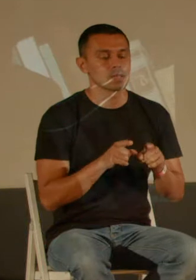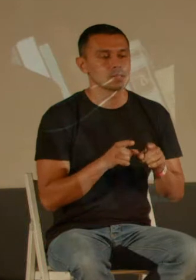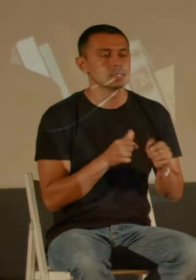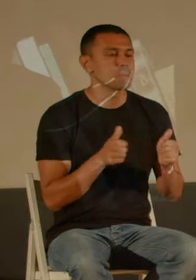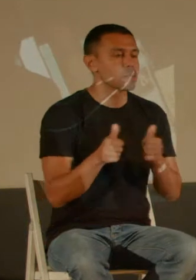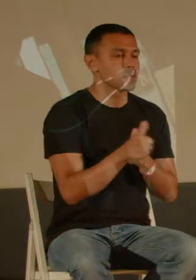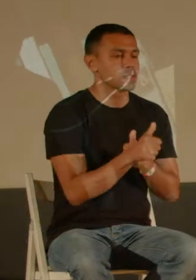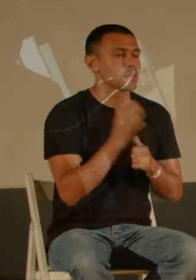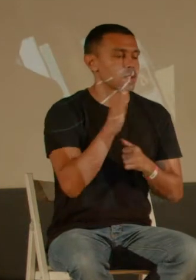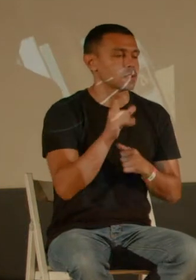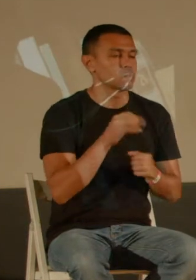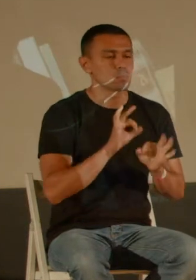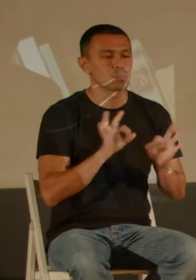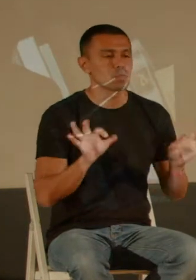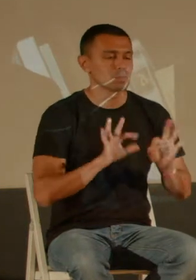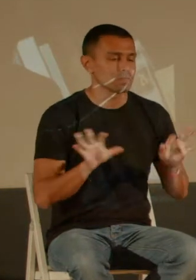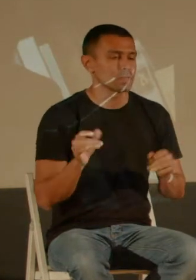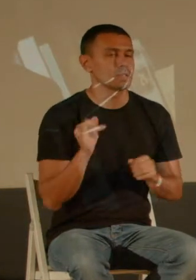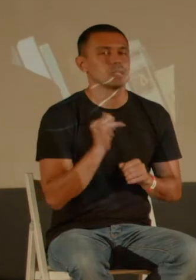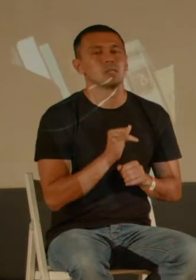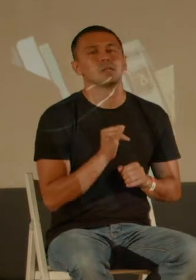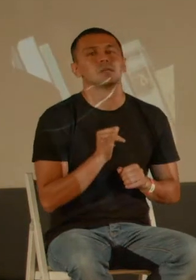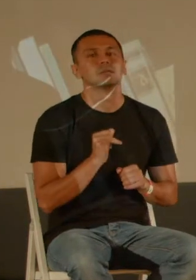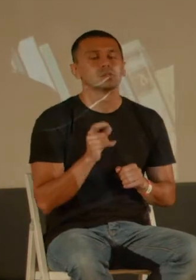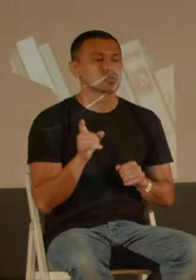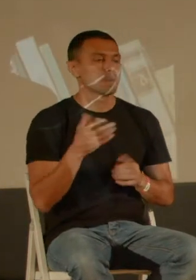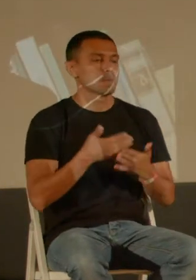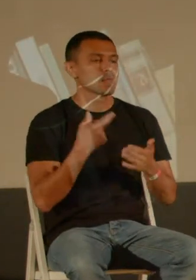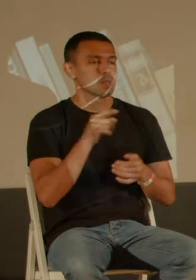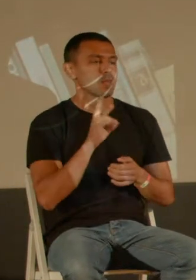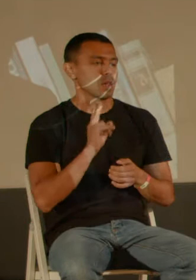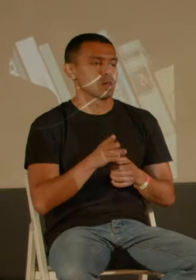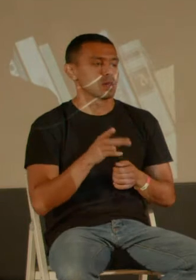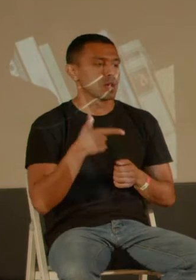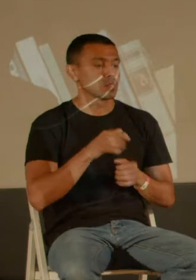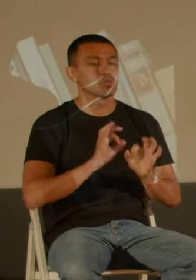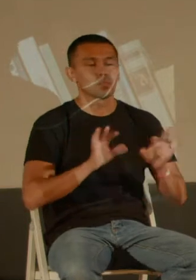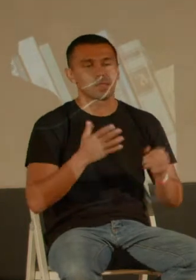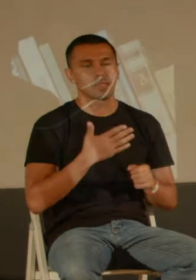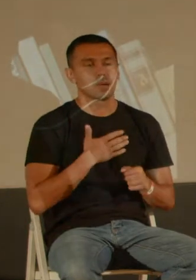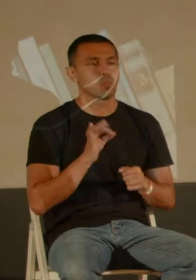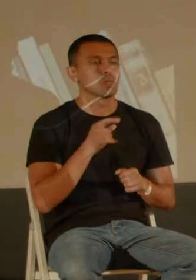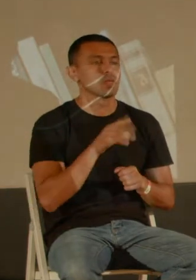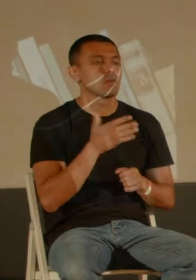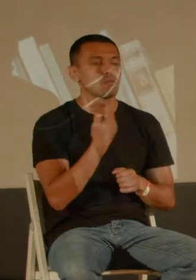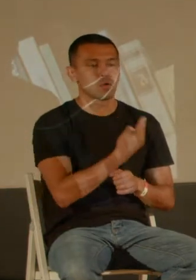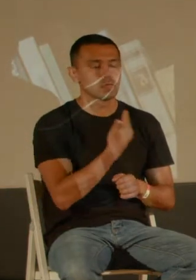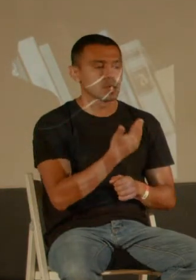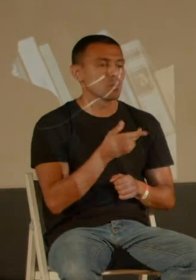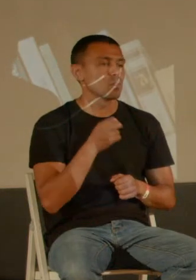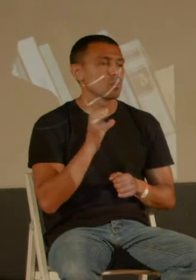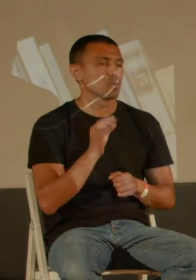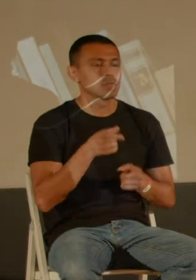трошки наперед, вже починала про неї розповідати. І ще перед тим, як Галина розповість нам про те, як вона,